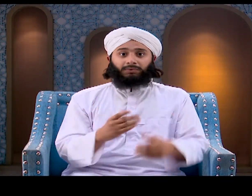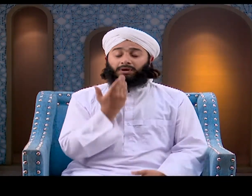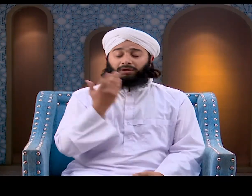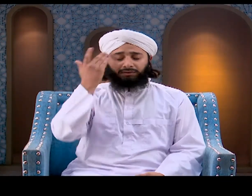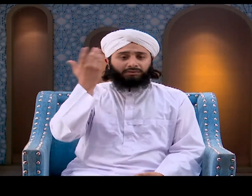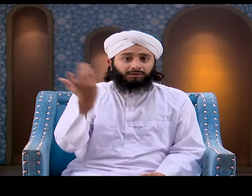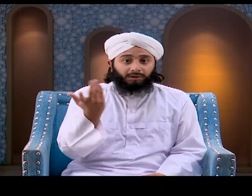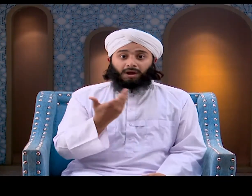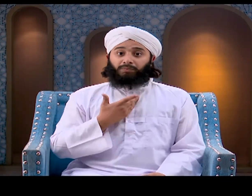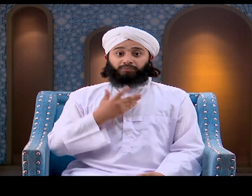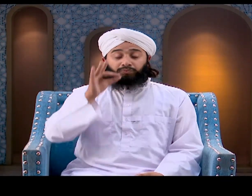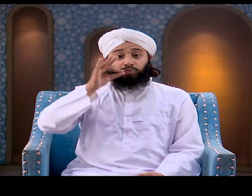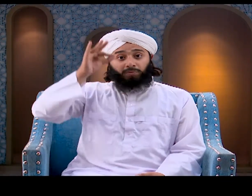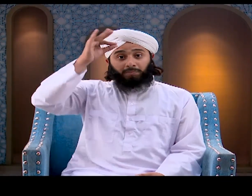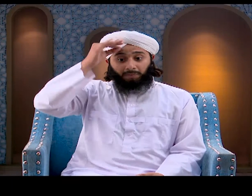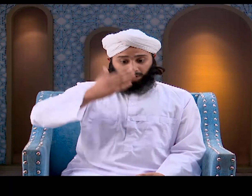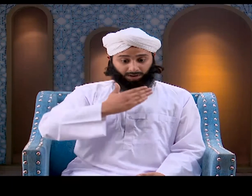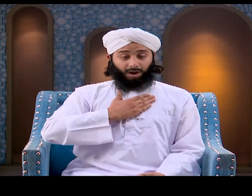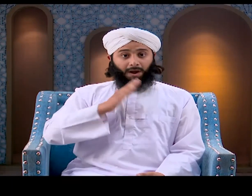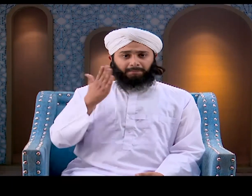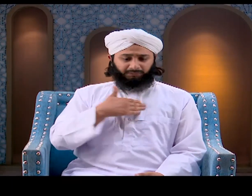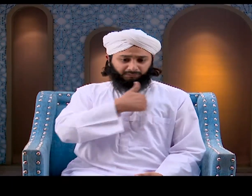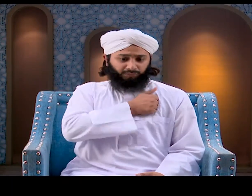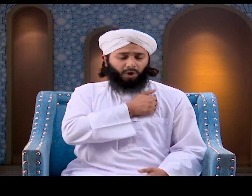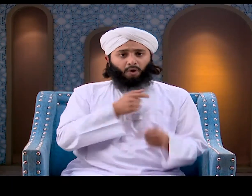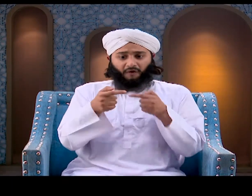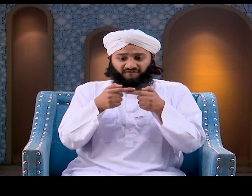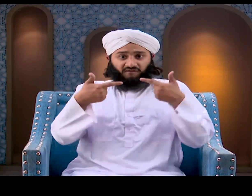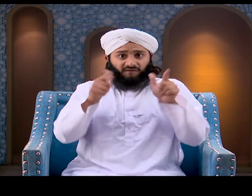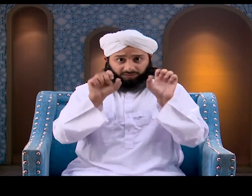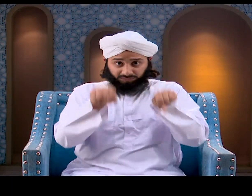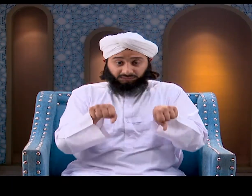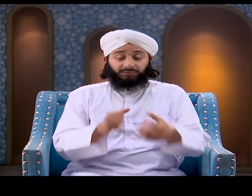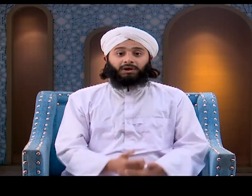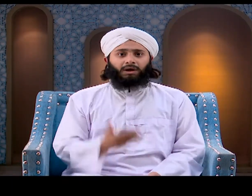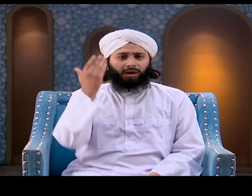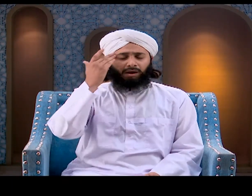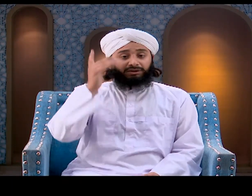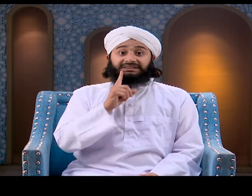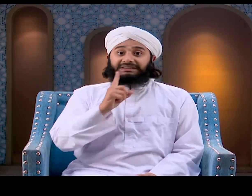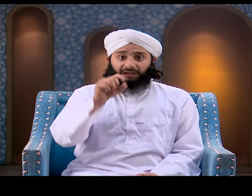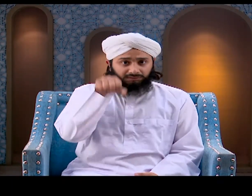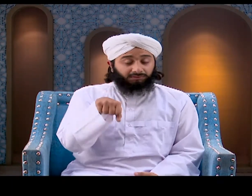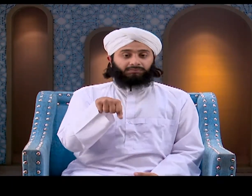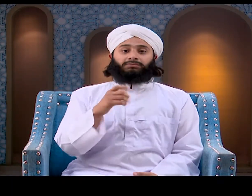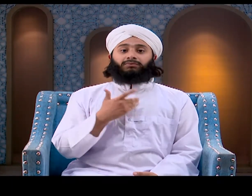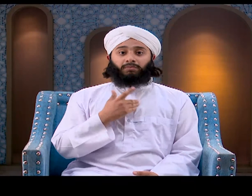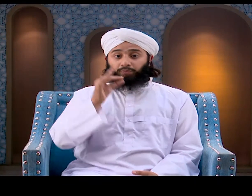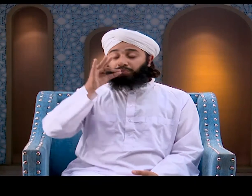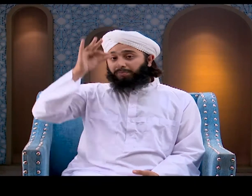علیہم السلام کی اور ہماری موت میں زمین آسمان کا فرق ہے۔ یقیناً انبیاء کرام علیہم السلام کی بارگاہ میں بھی